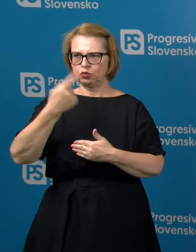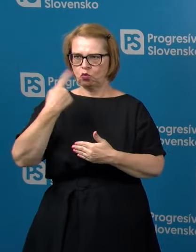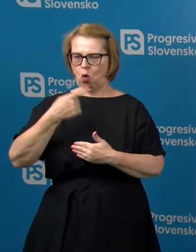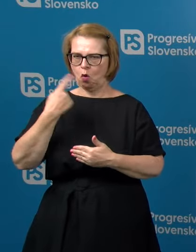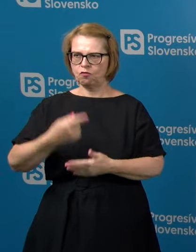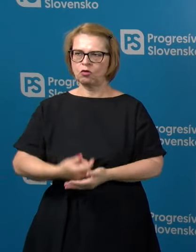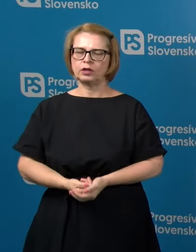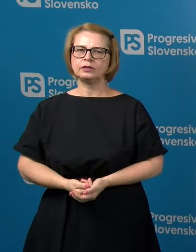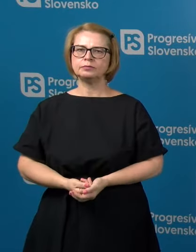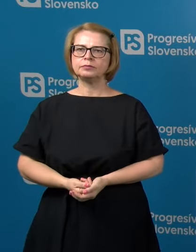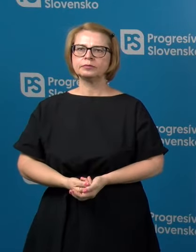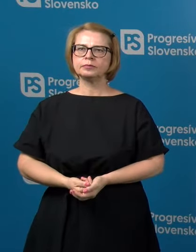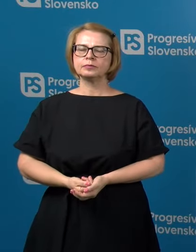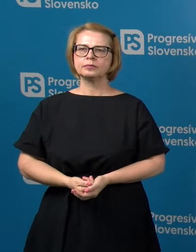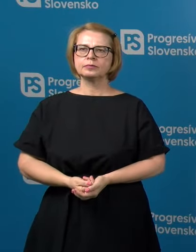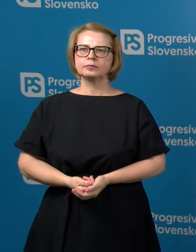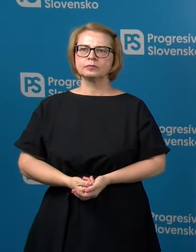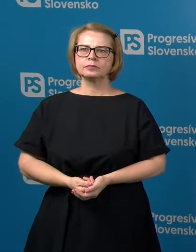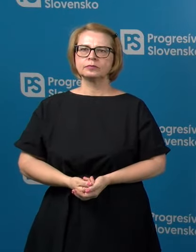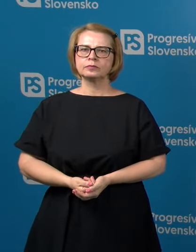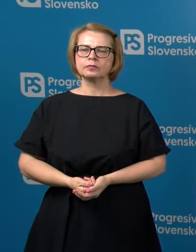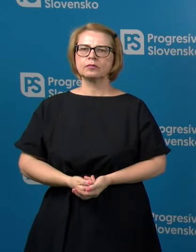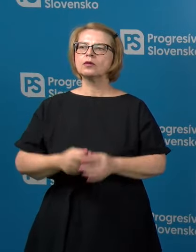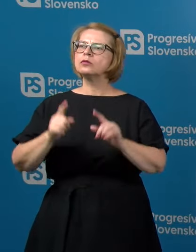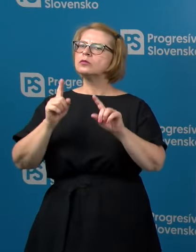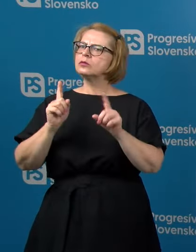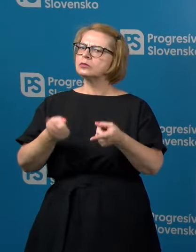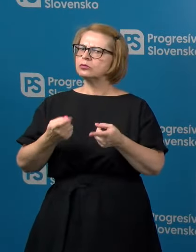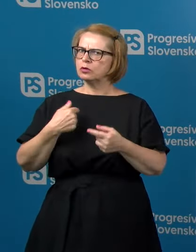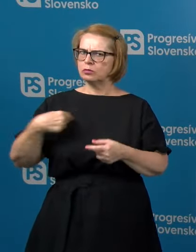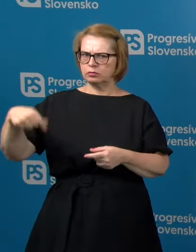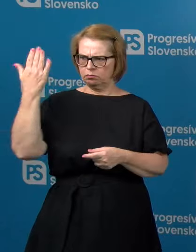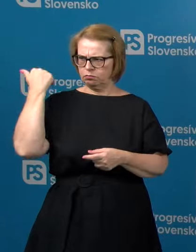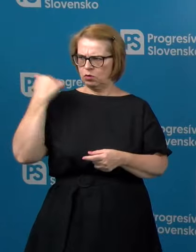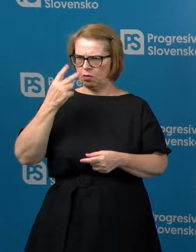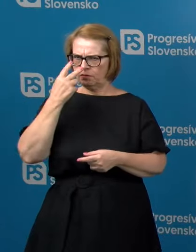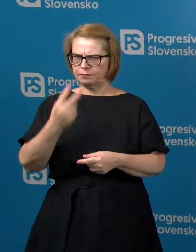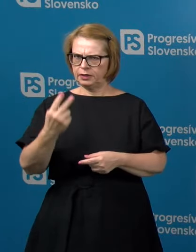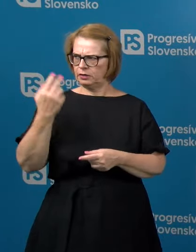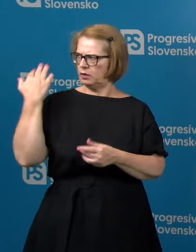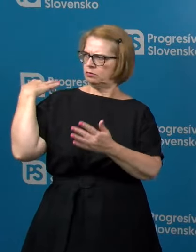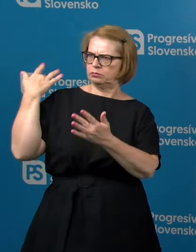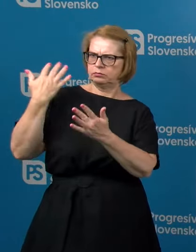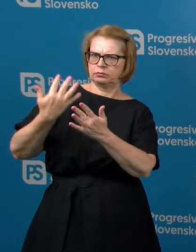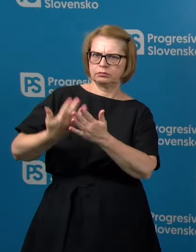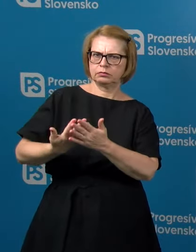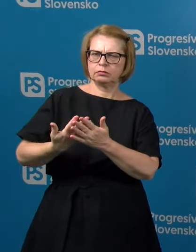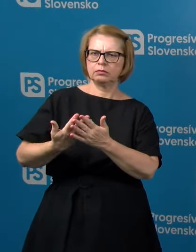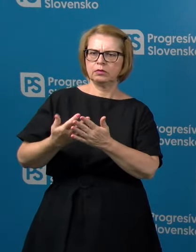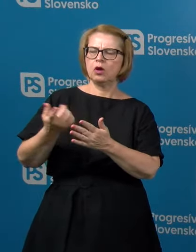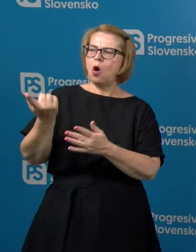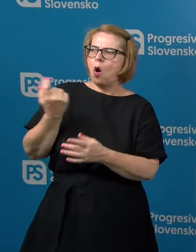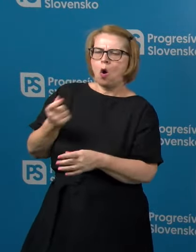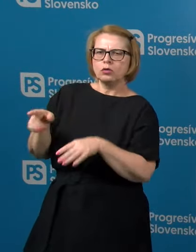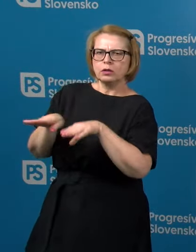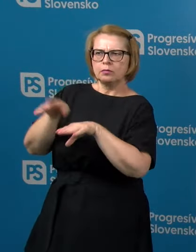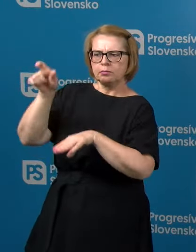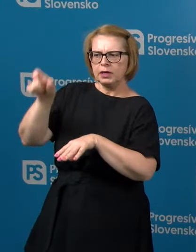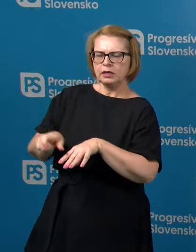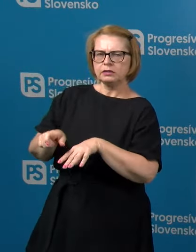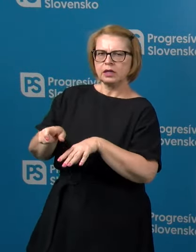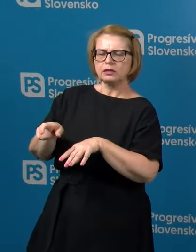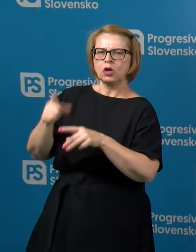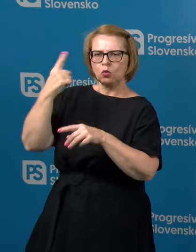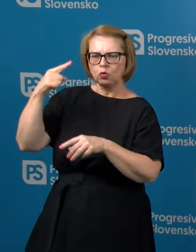bližšie informácie. To, čo sme videli v uplynulých dňoch, najmä zo strany ministerky kultúry, ale aj zo strany